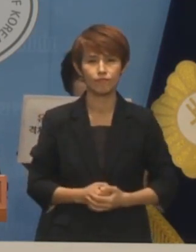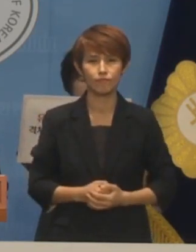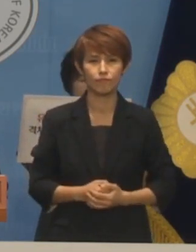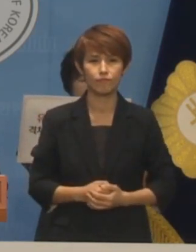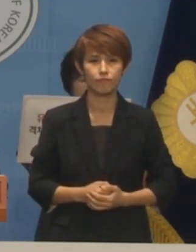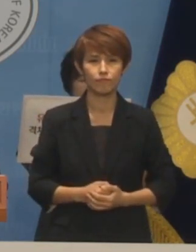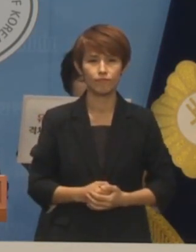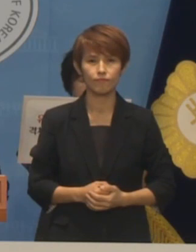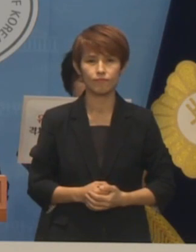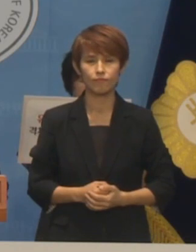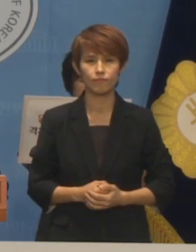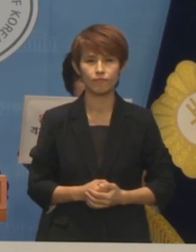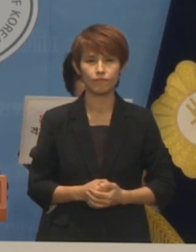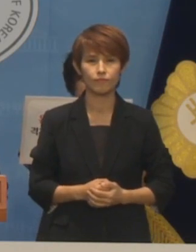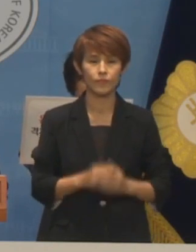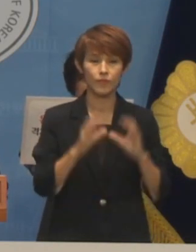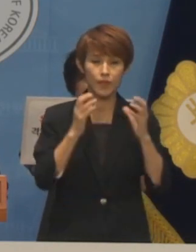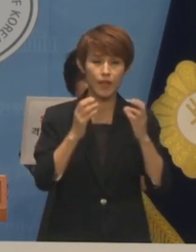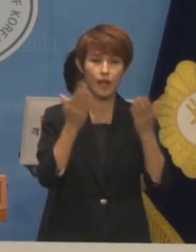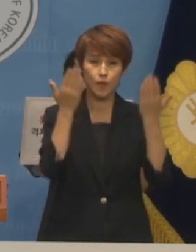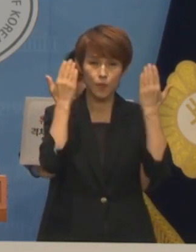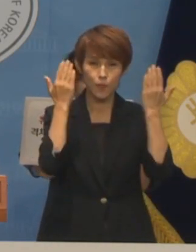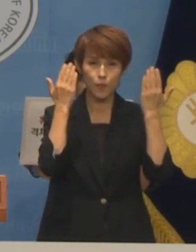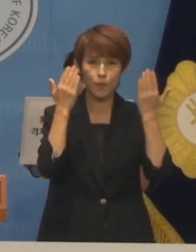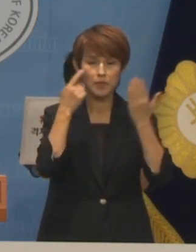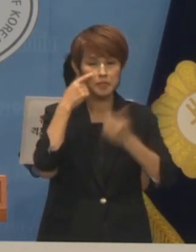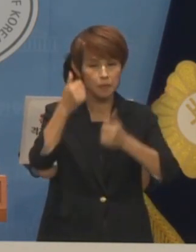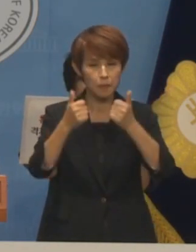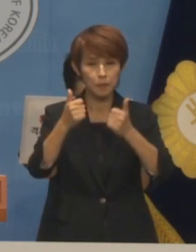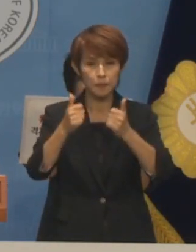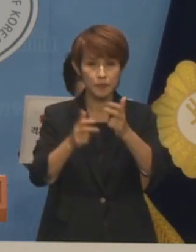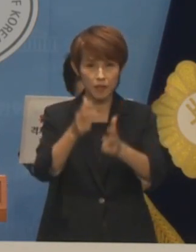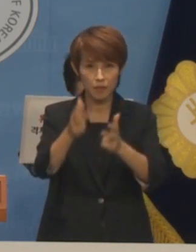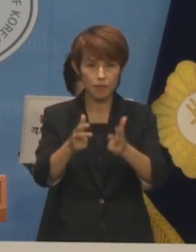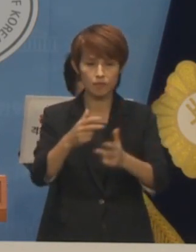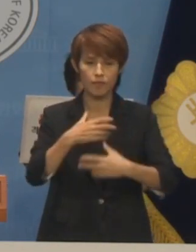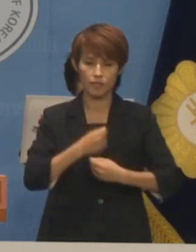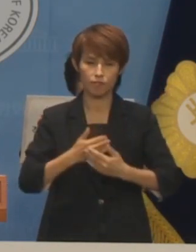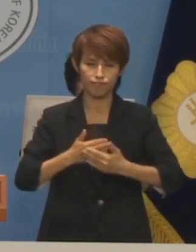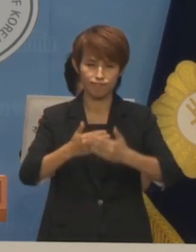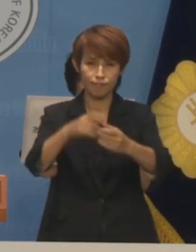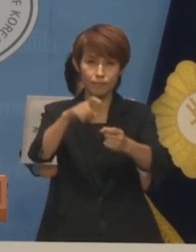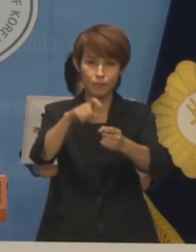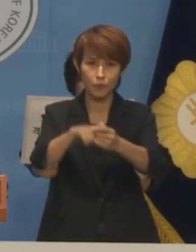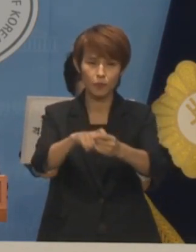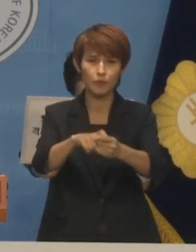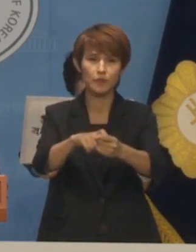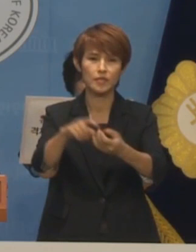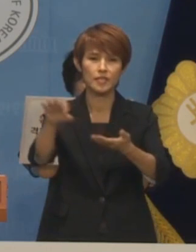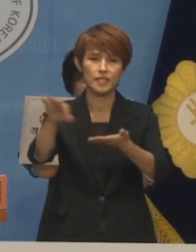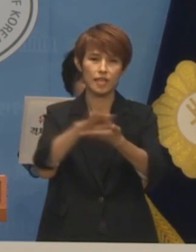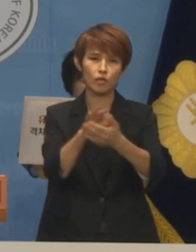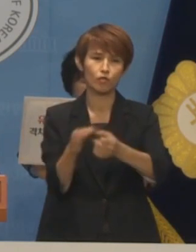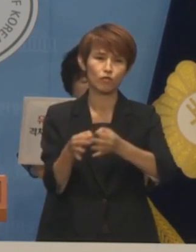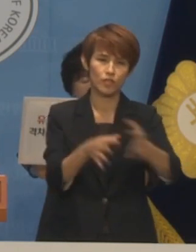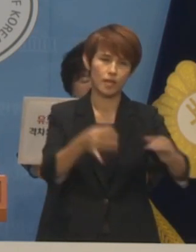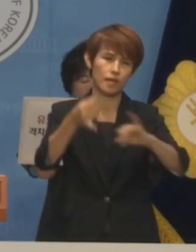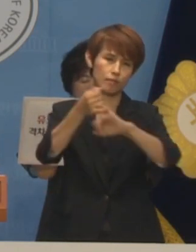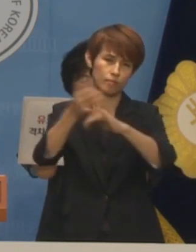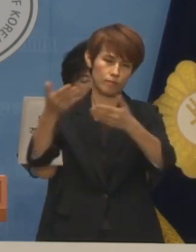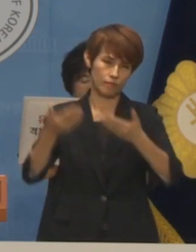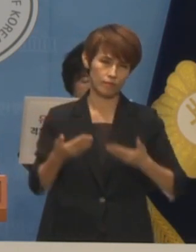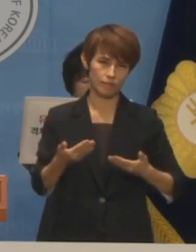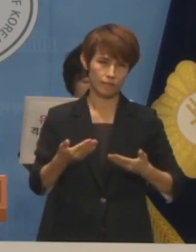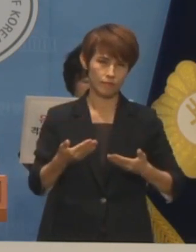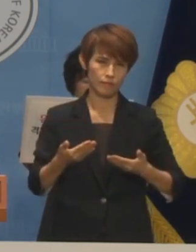가칭 영유아 학교 시범 사업의 안정적 추진을 위해 재정 투자를 약속하고